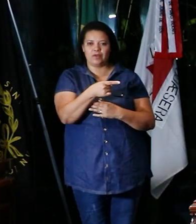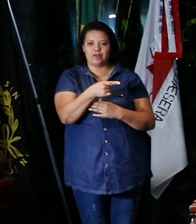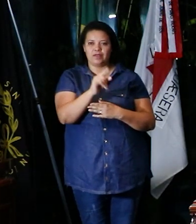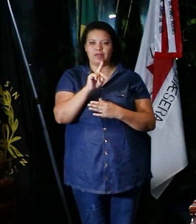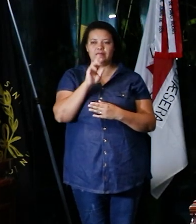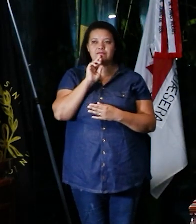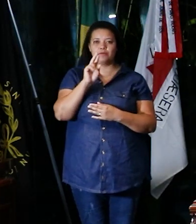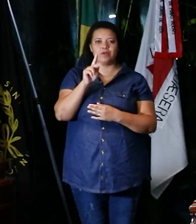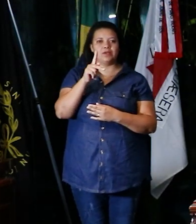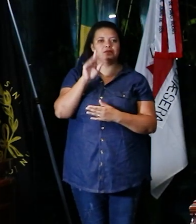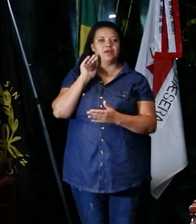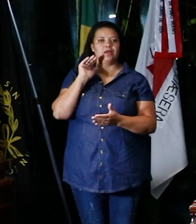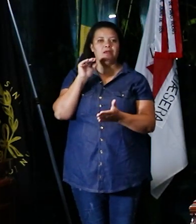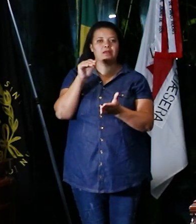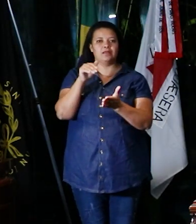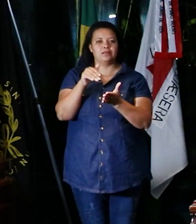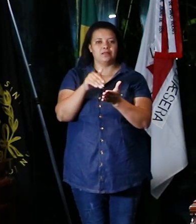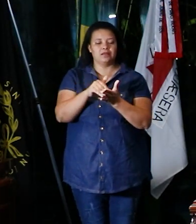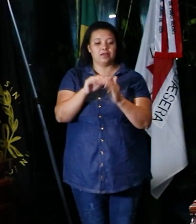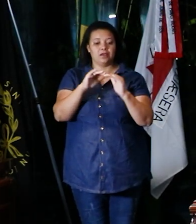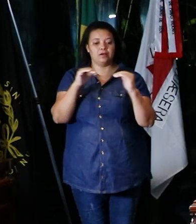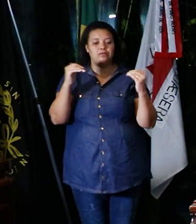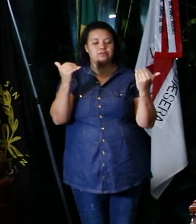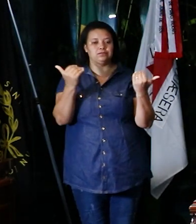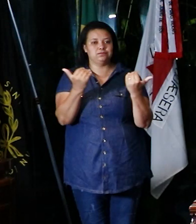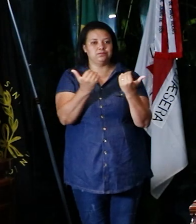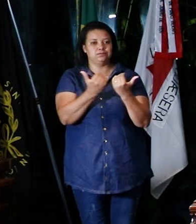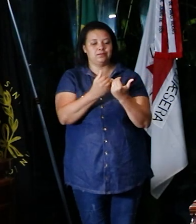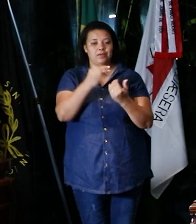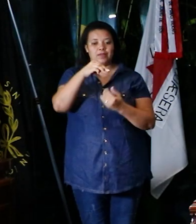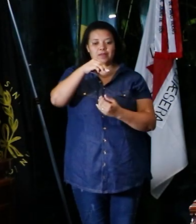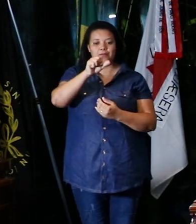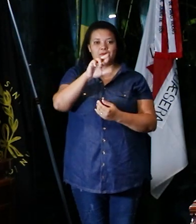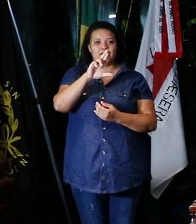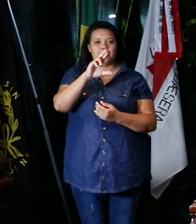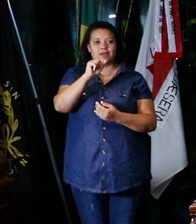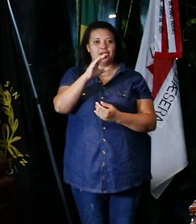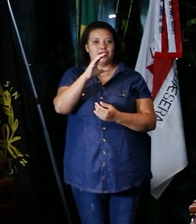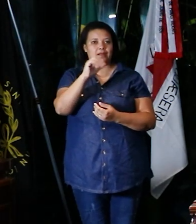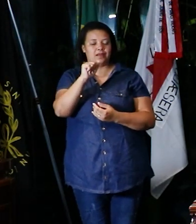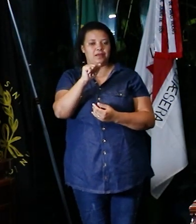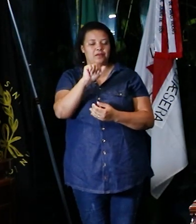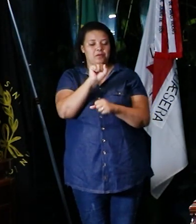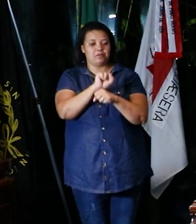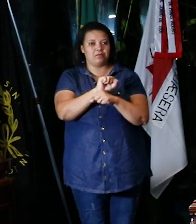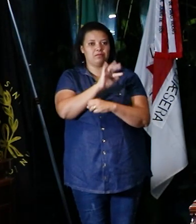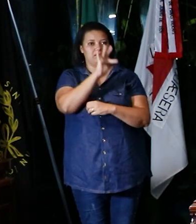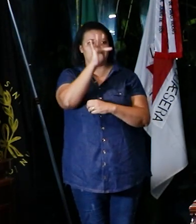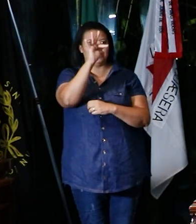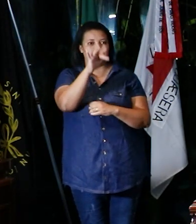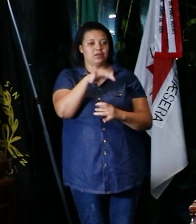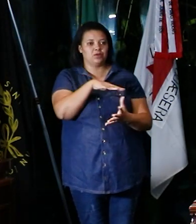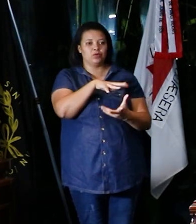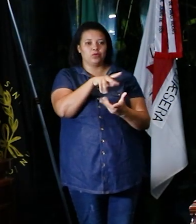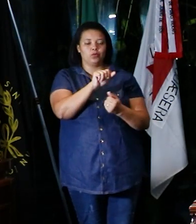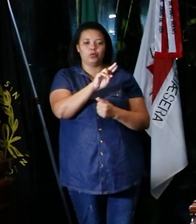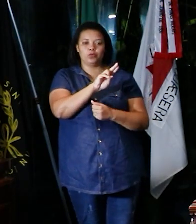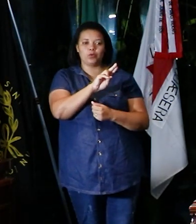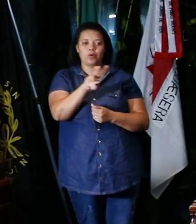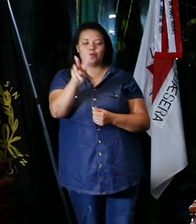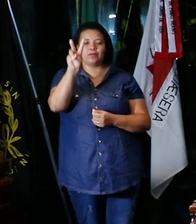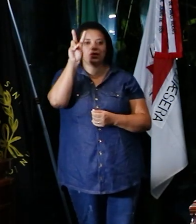até. No Maraca, na esperança, no mundo, o nome, a lembrança,